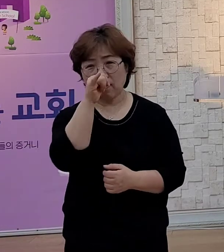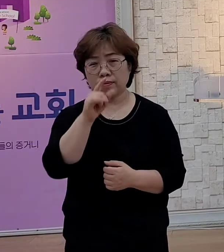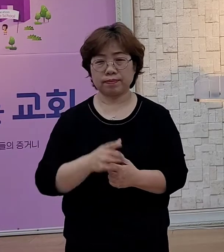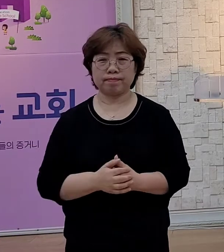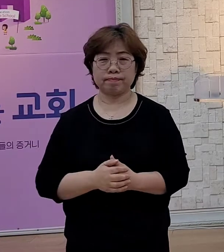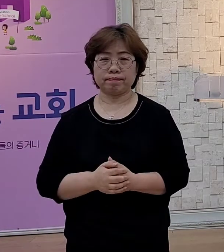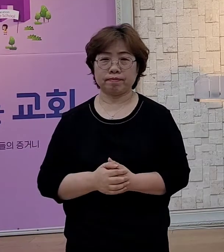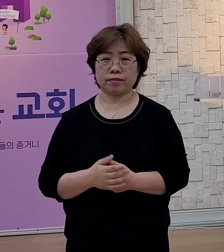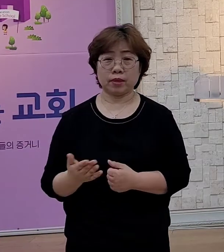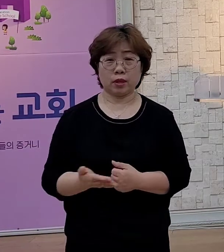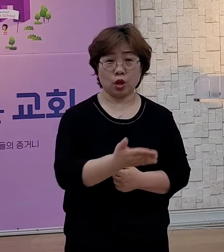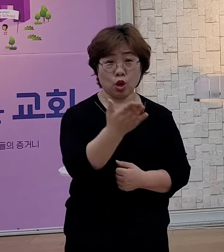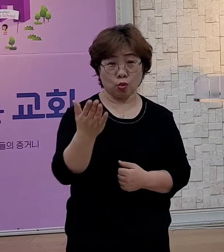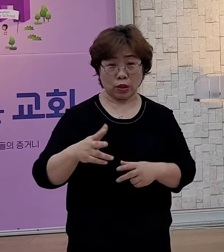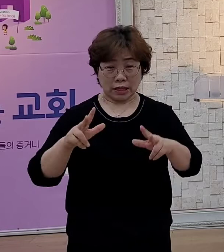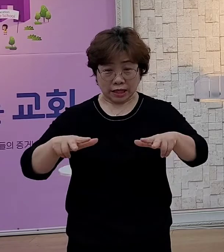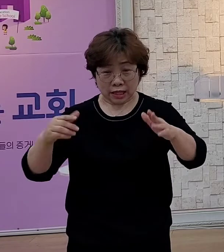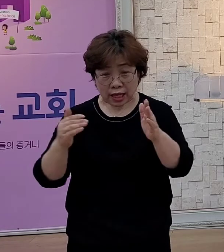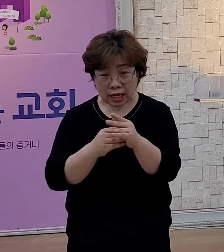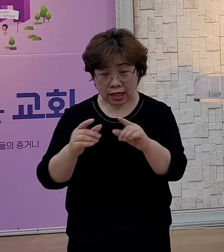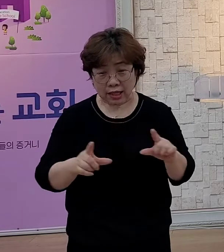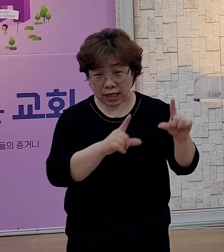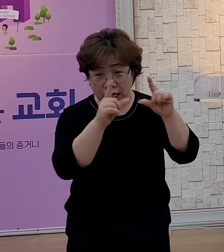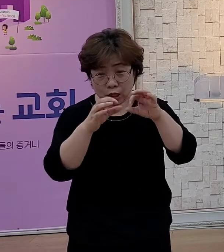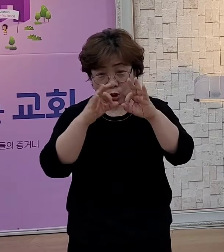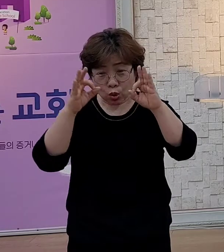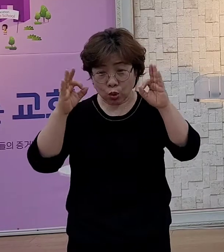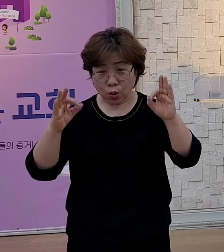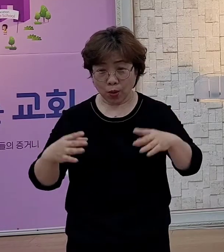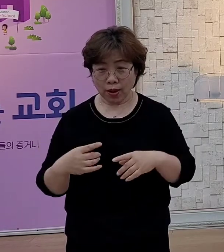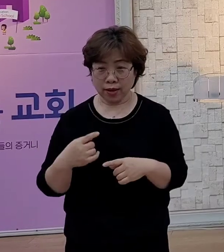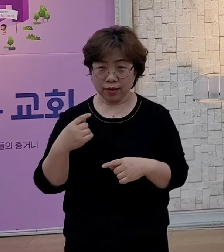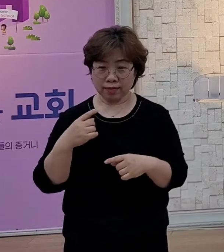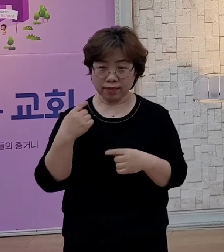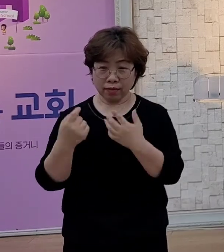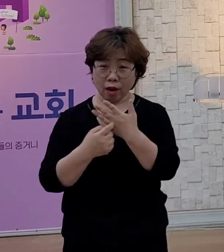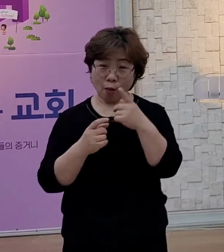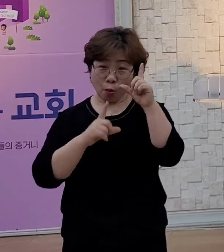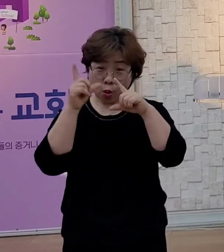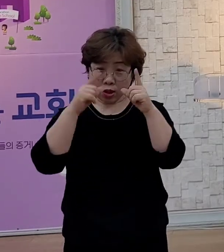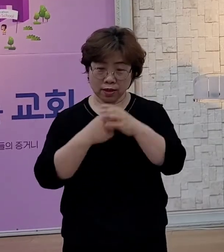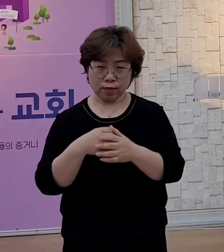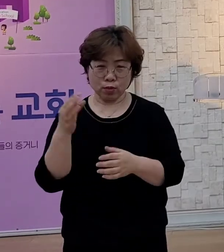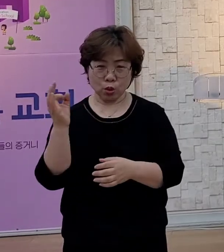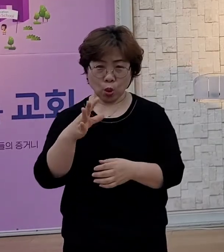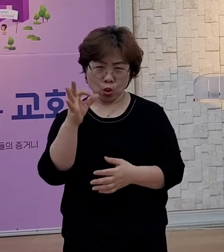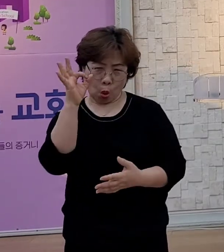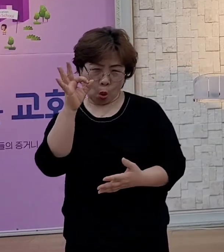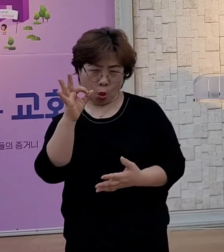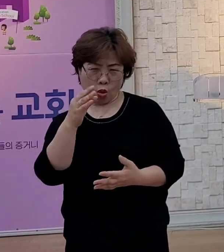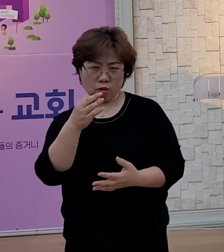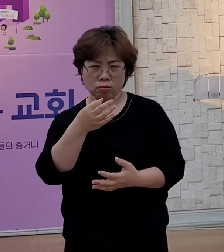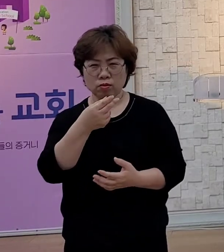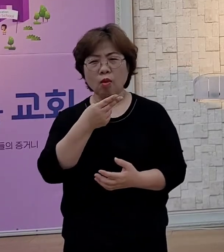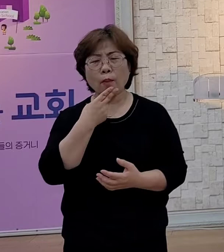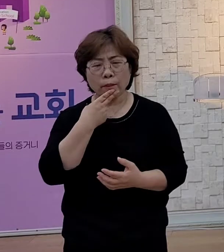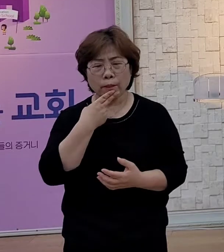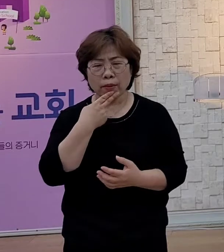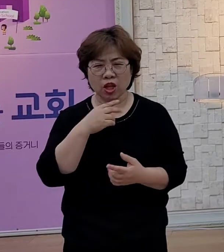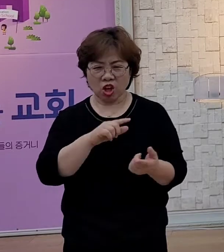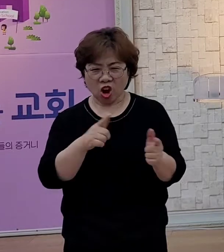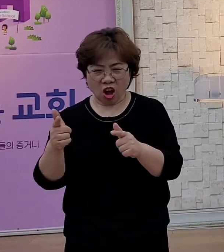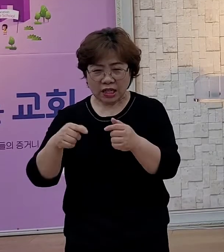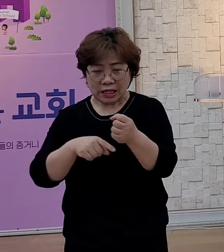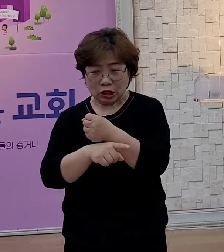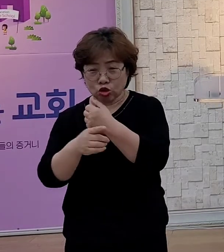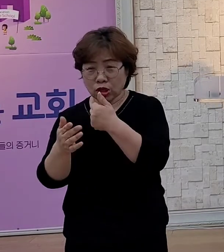여러분이 지금까지 살아오시면서 어떤 외모라든지 아니면 가진 것이 없다든지 이런저런 여러 가지